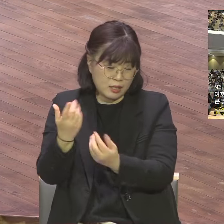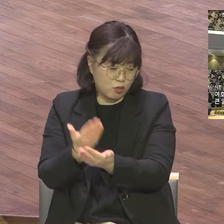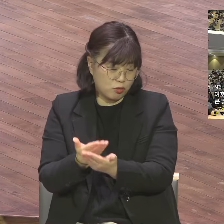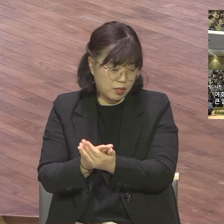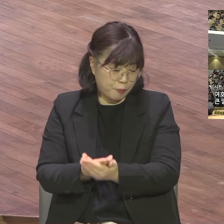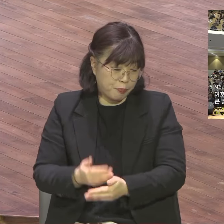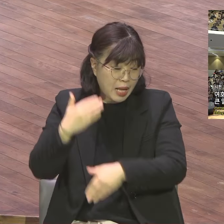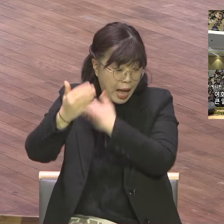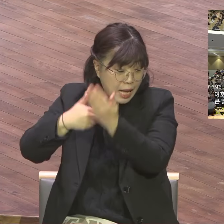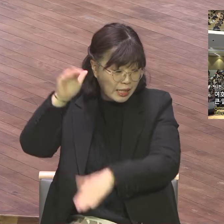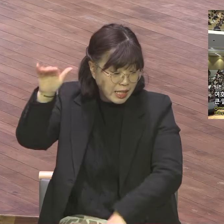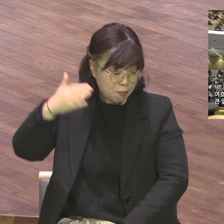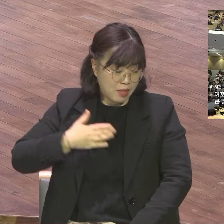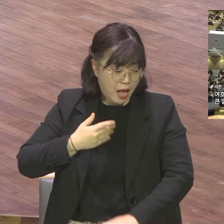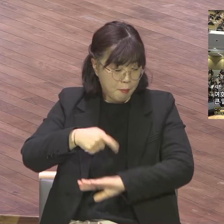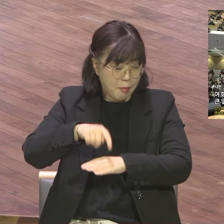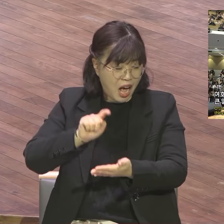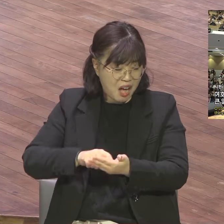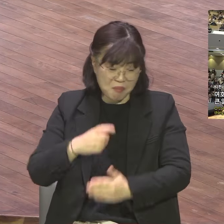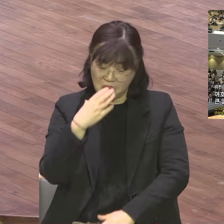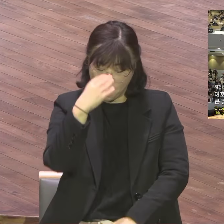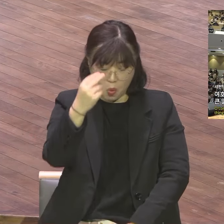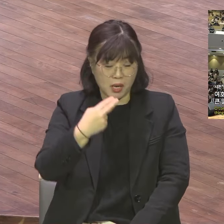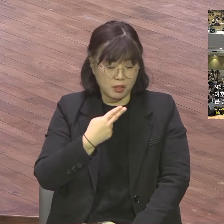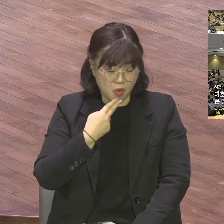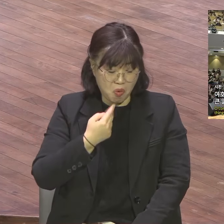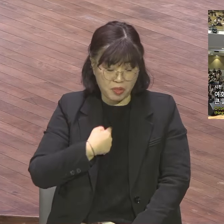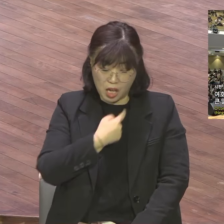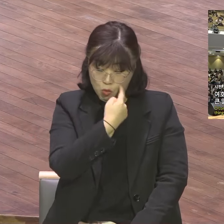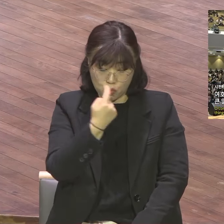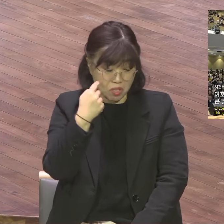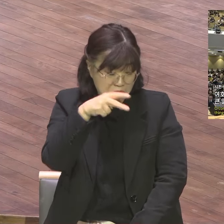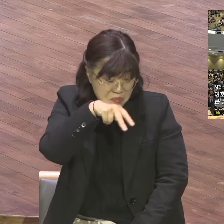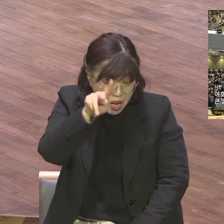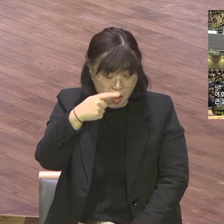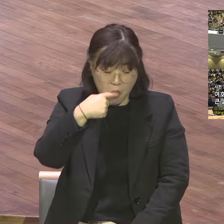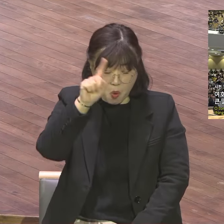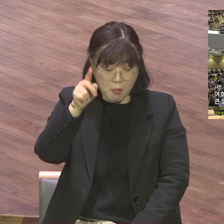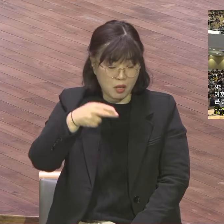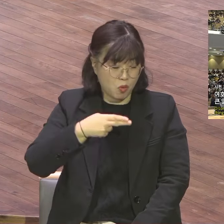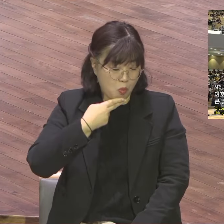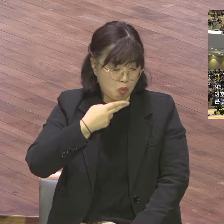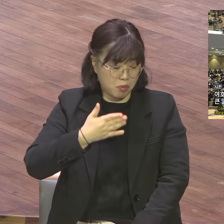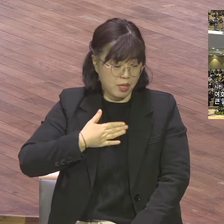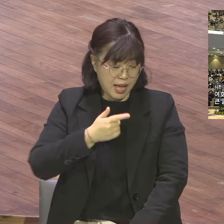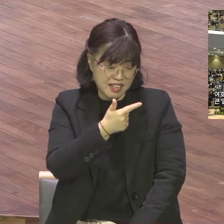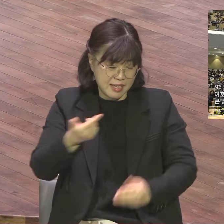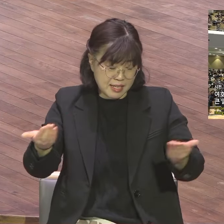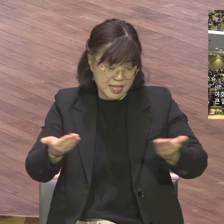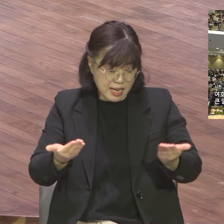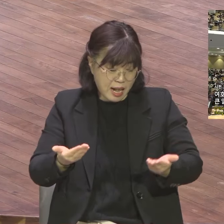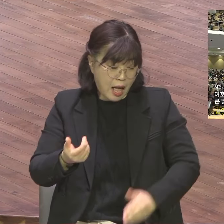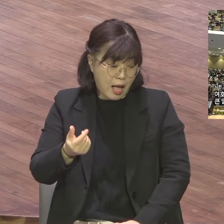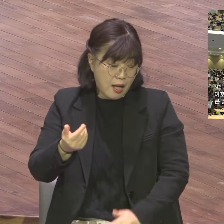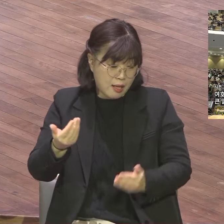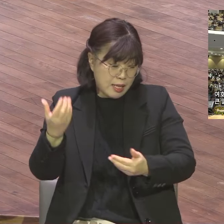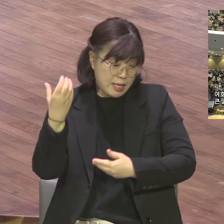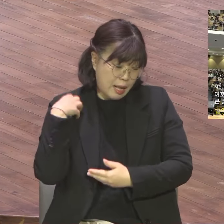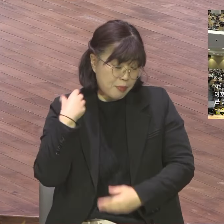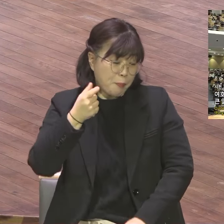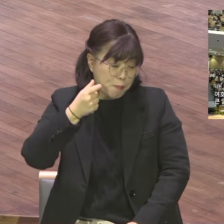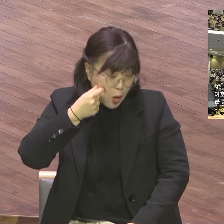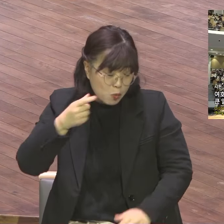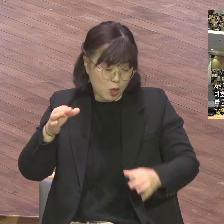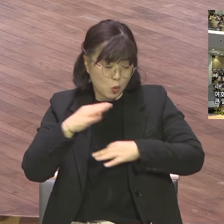시작. 여호와여 내 눈이 기울지 아니하고 내 눈이 오만하지 아니하며 내가 큰 일과